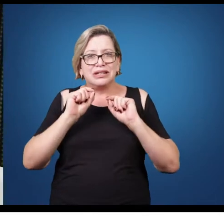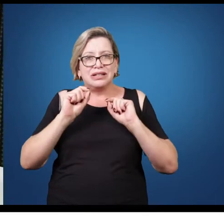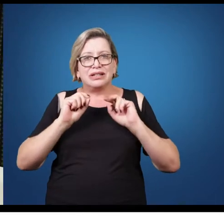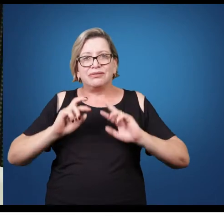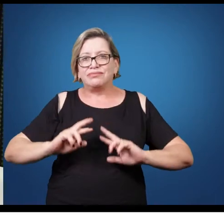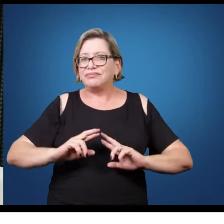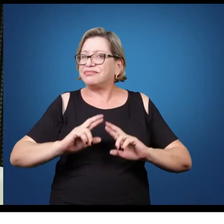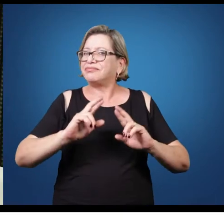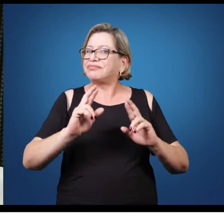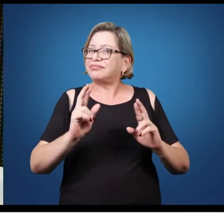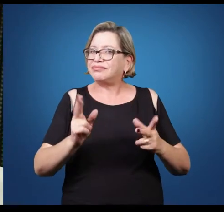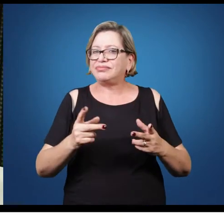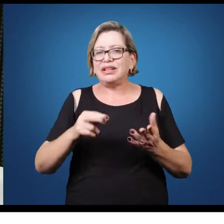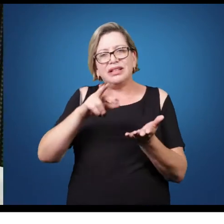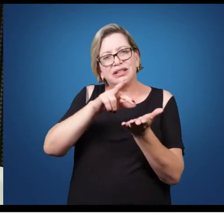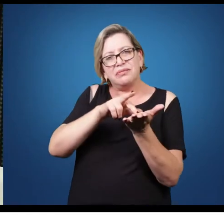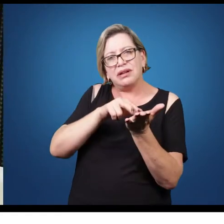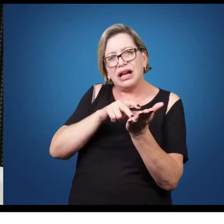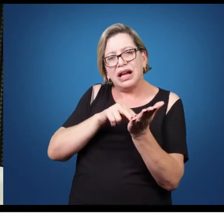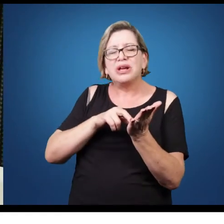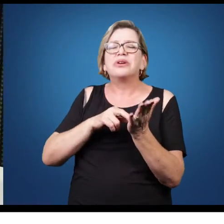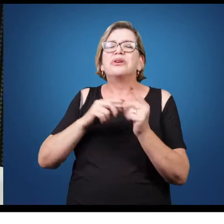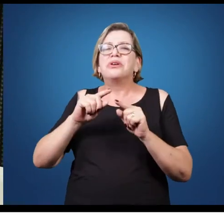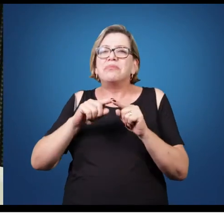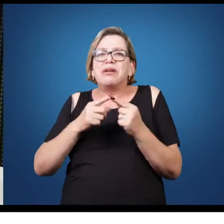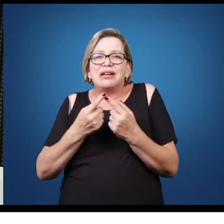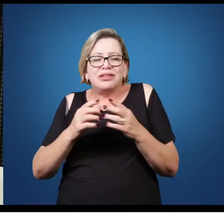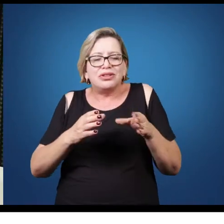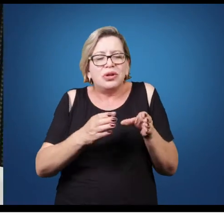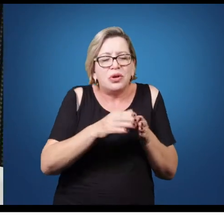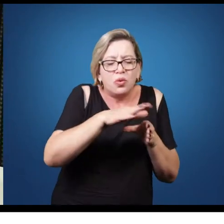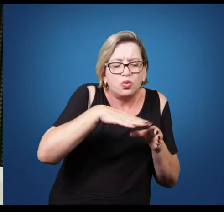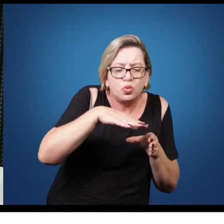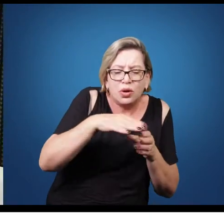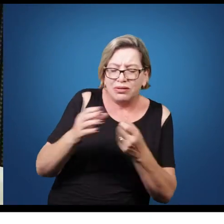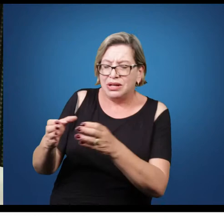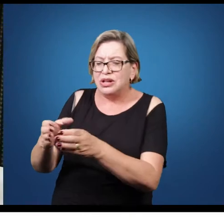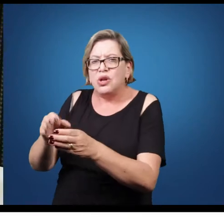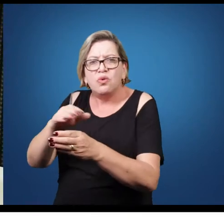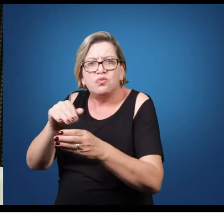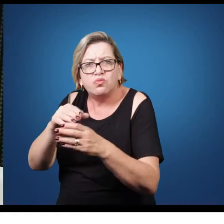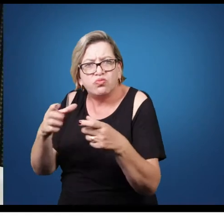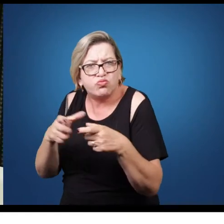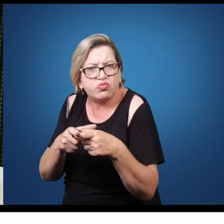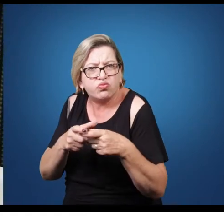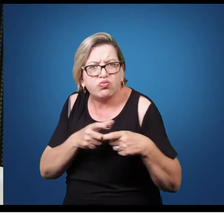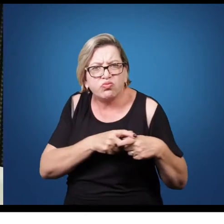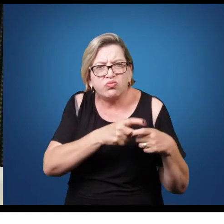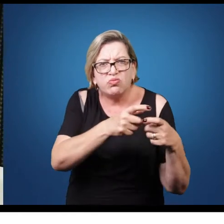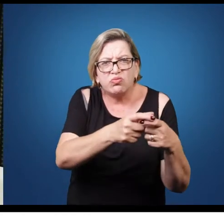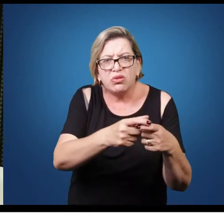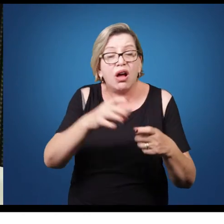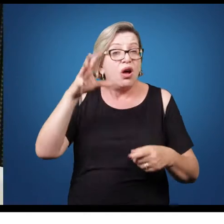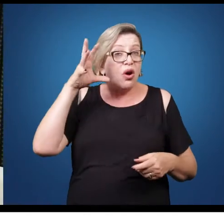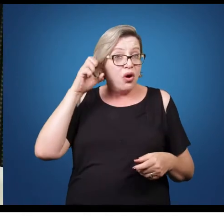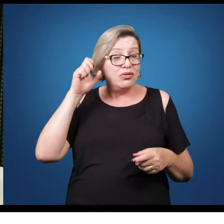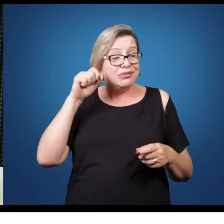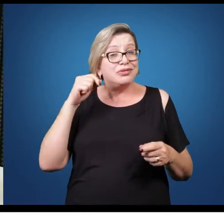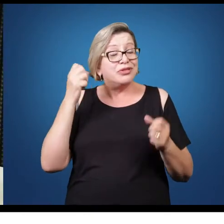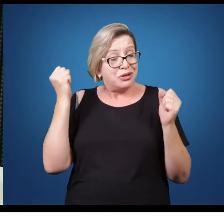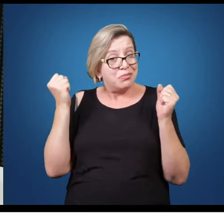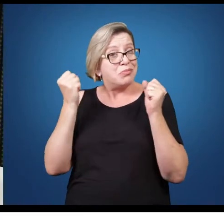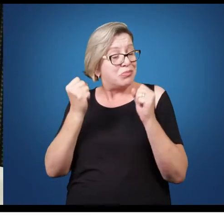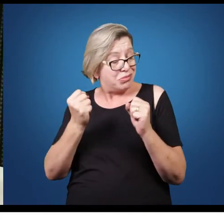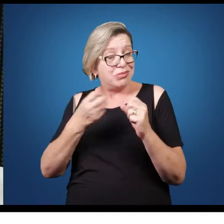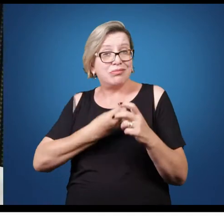escutado michael jackson mas por um pouquinho gente aqui um pouquinho a gente ali é esse é possível em grande e você viver bem você